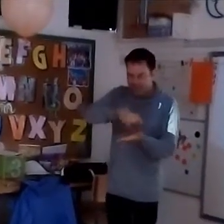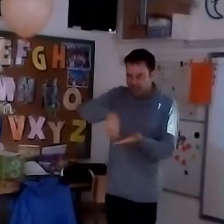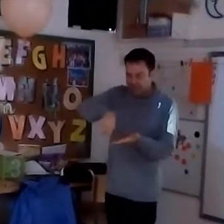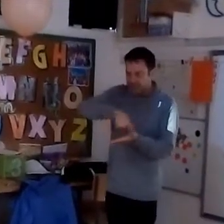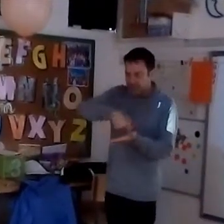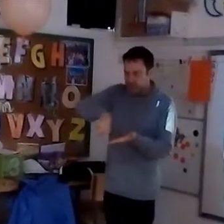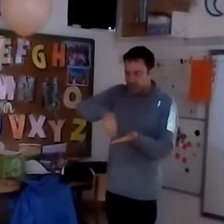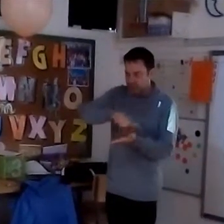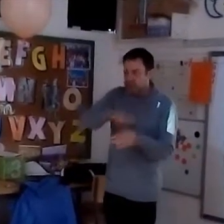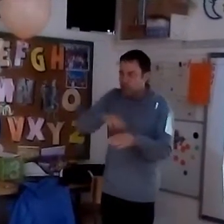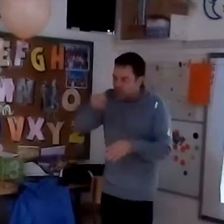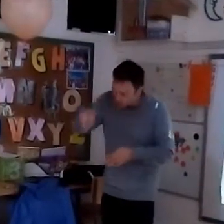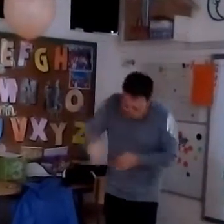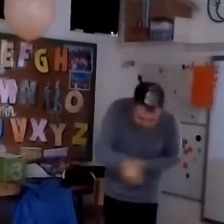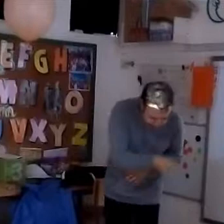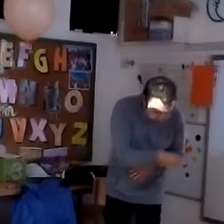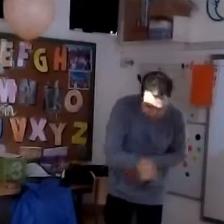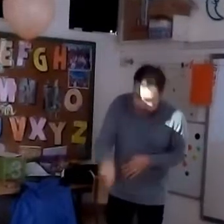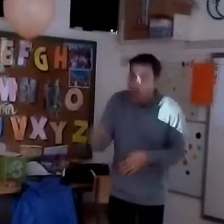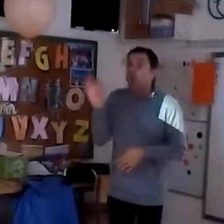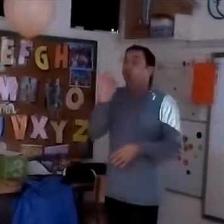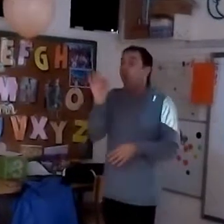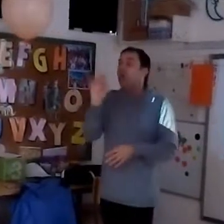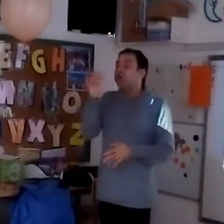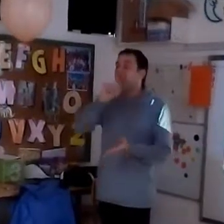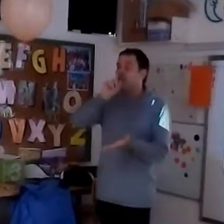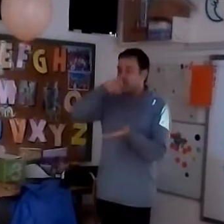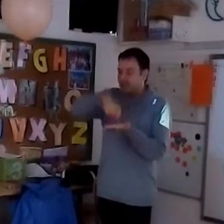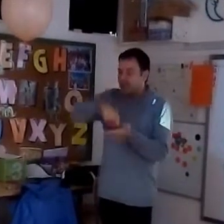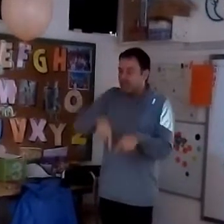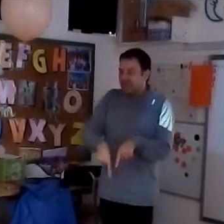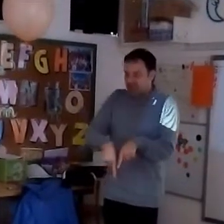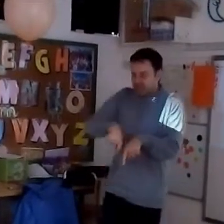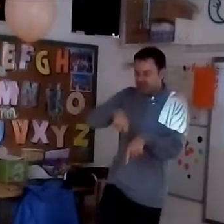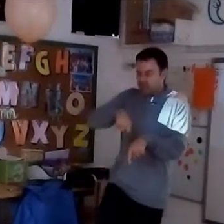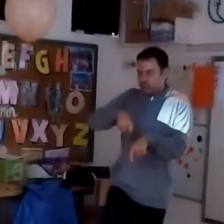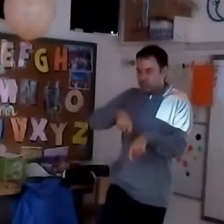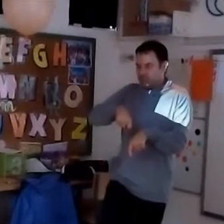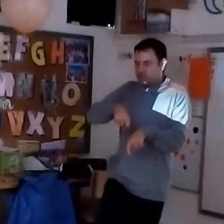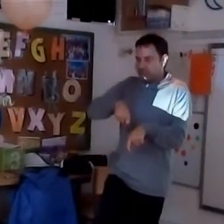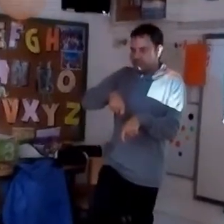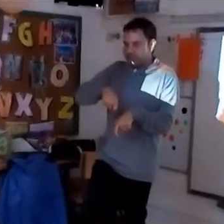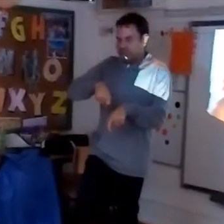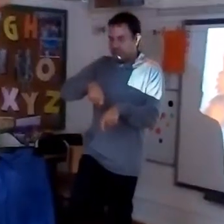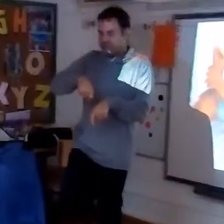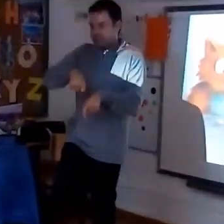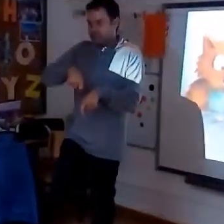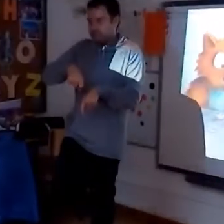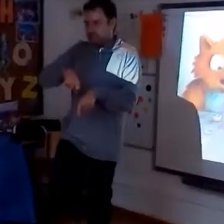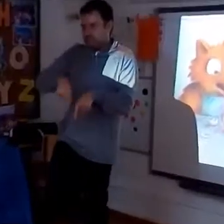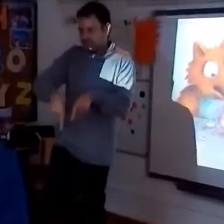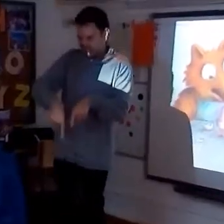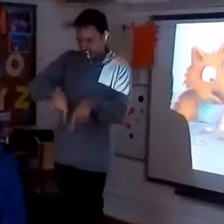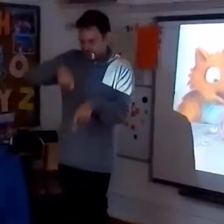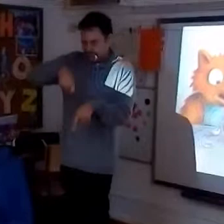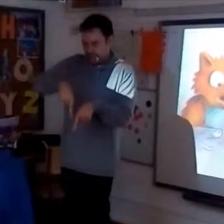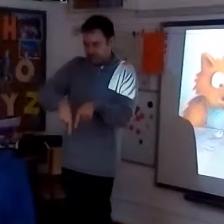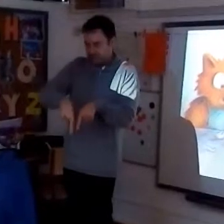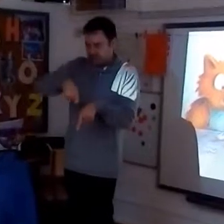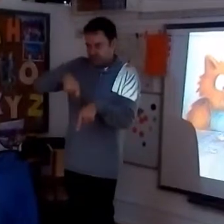El pico, y luego el pico, como no veis cuando van comiendo que van moviendo el pico así. O también se puede hacer flamenco porque levantan siempre